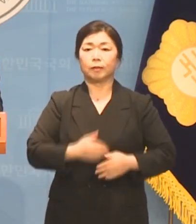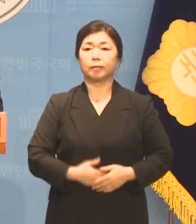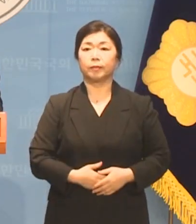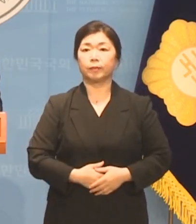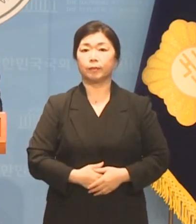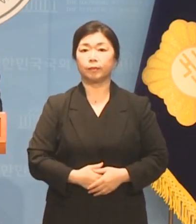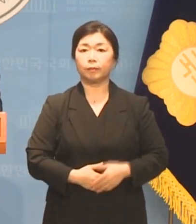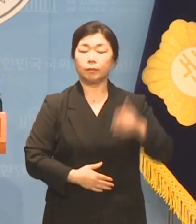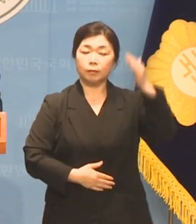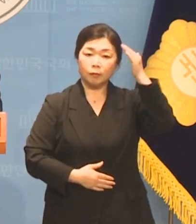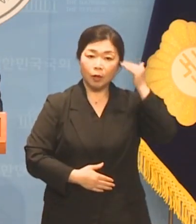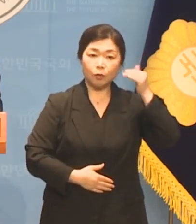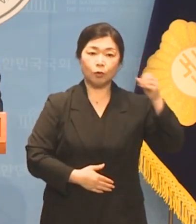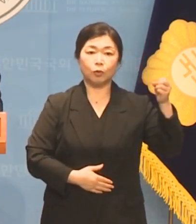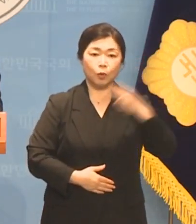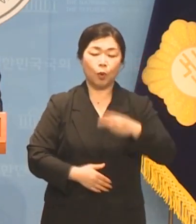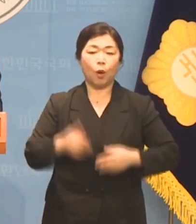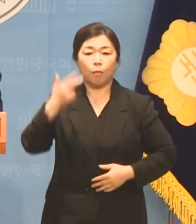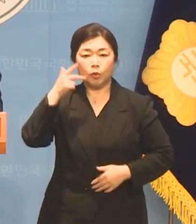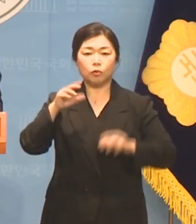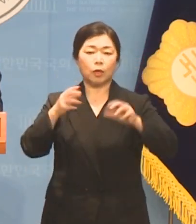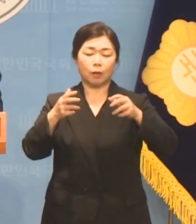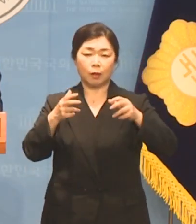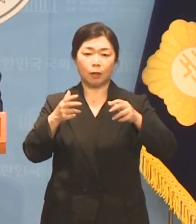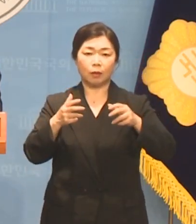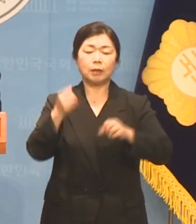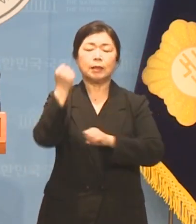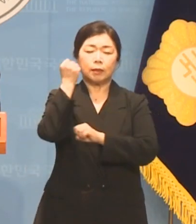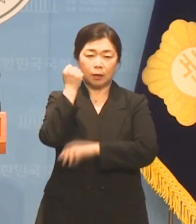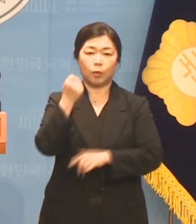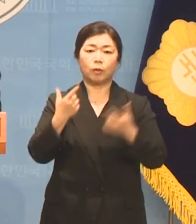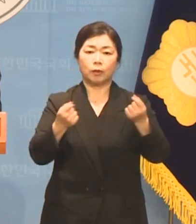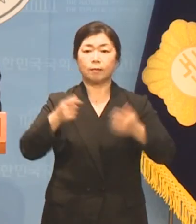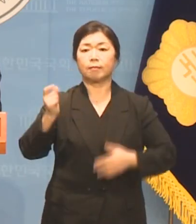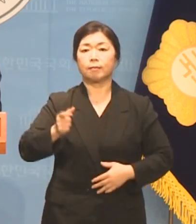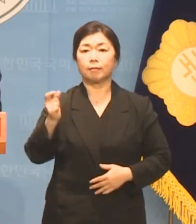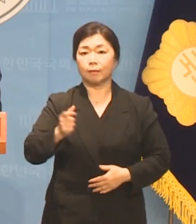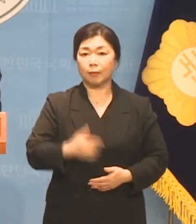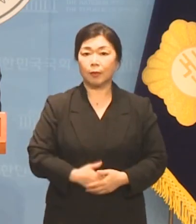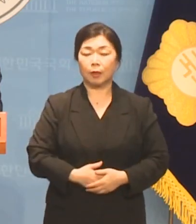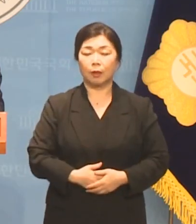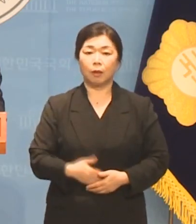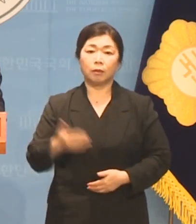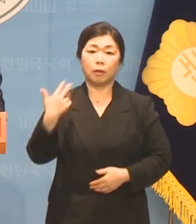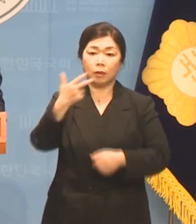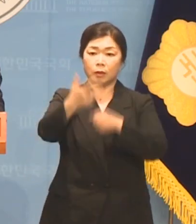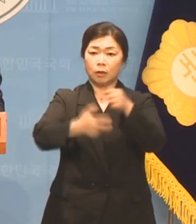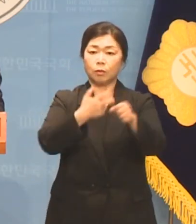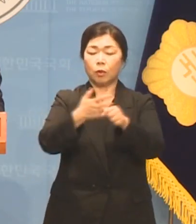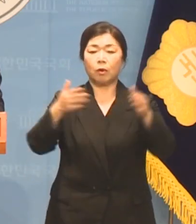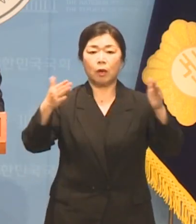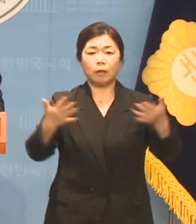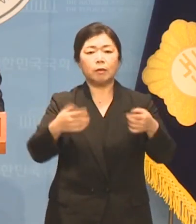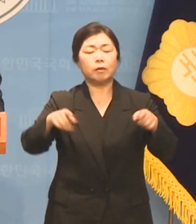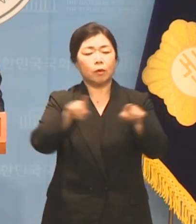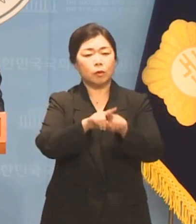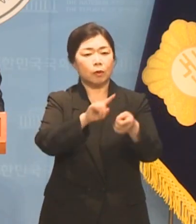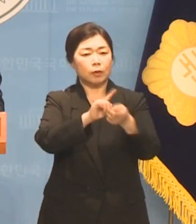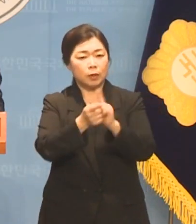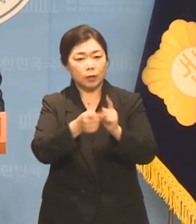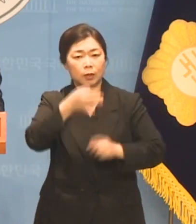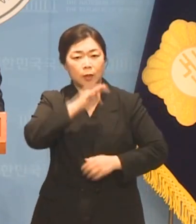확립하겠습니다. 한미동맹은 우리 외교의 근본입니다. 한미동맹은 지난 70여 년간 공동의 이익과